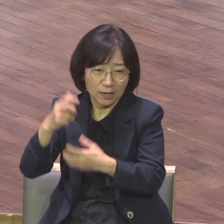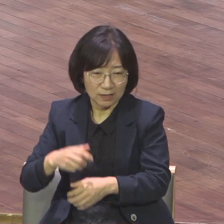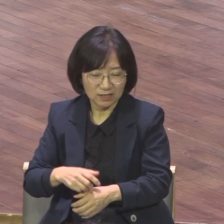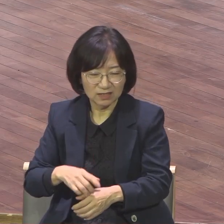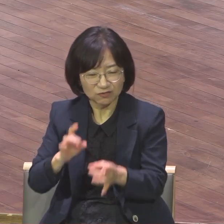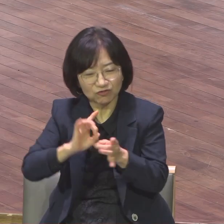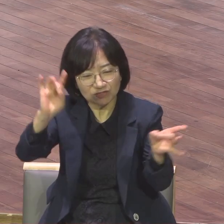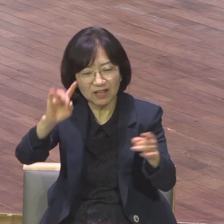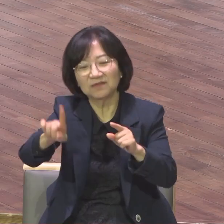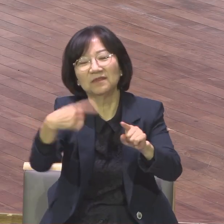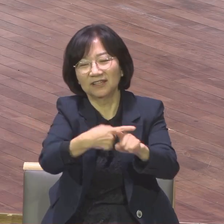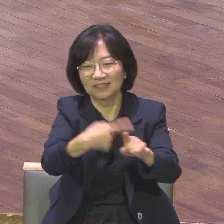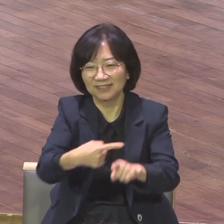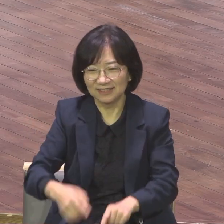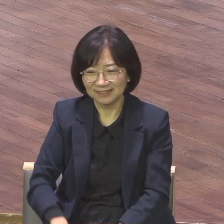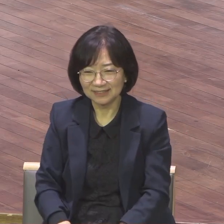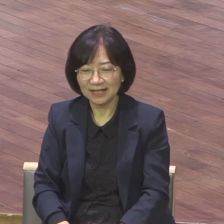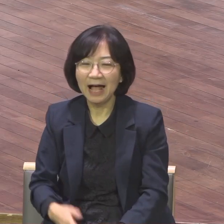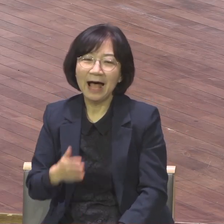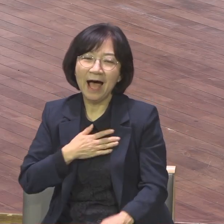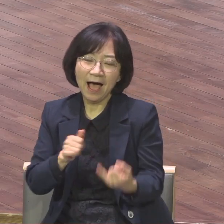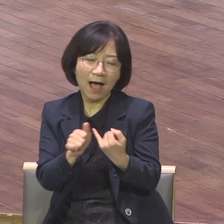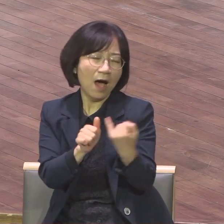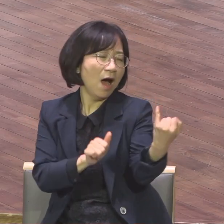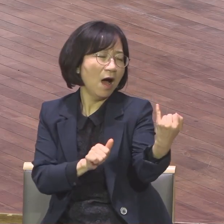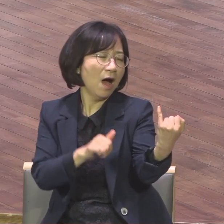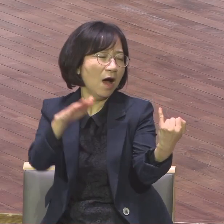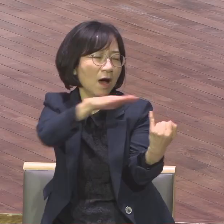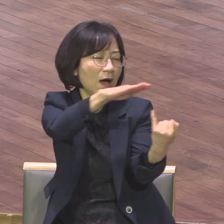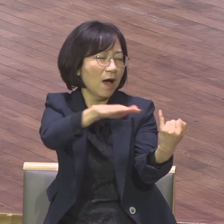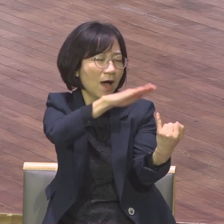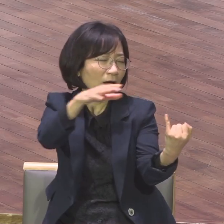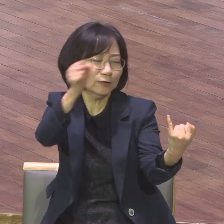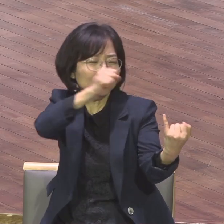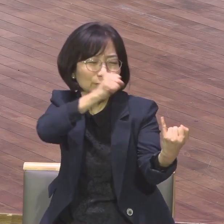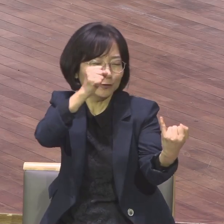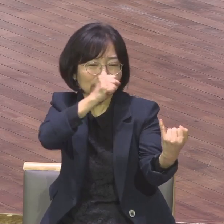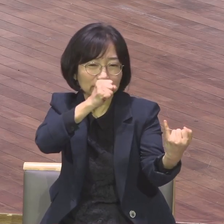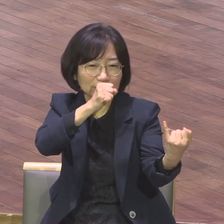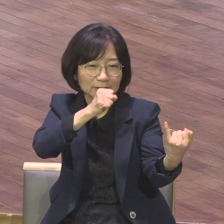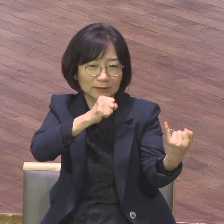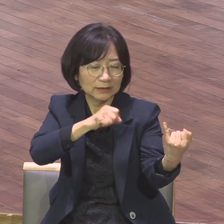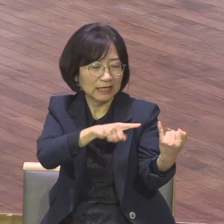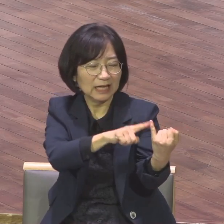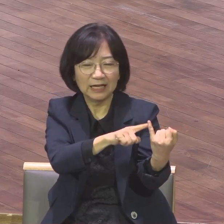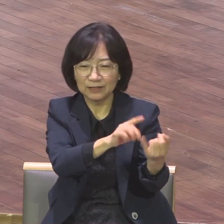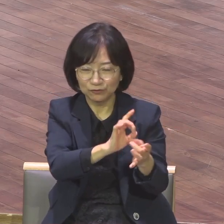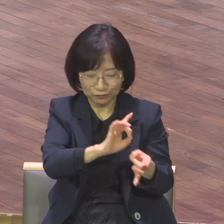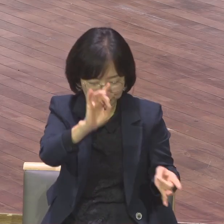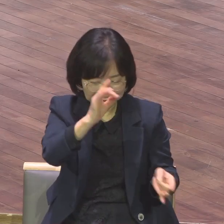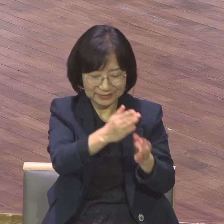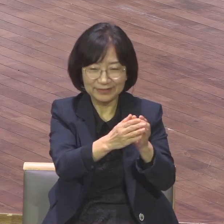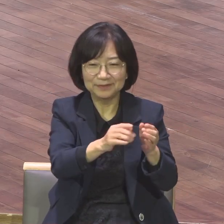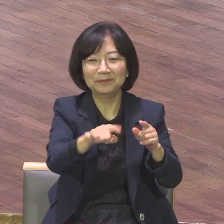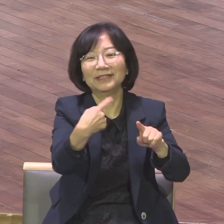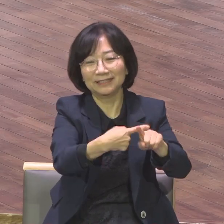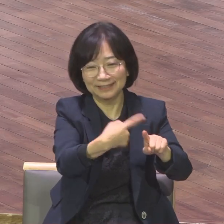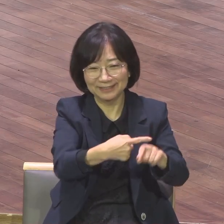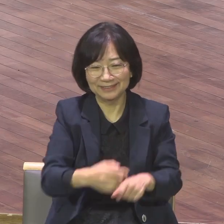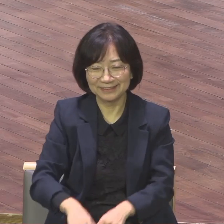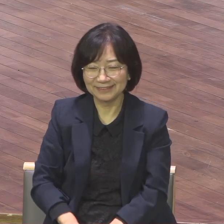우상, 남편이 우상이요. 나는 마누라 없이는 못 살아. 그 아내가 우상이 우상.